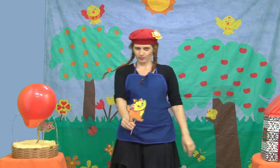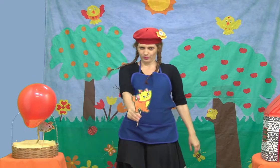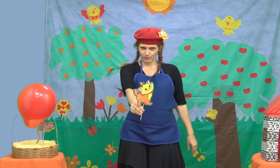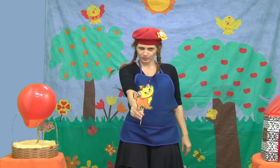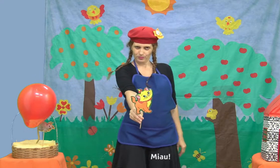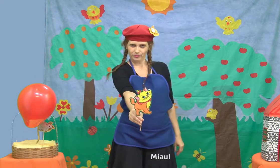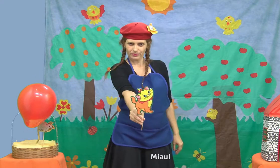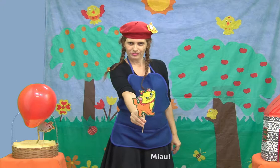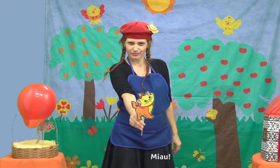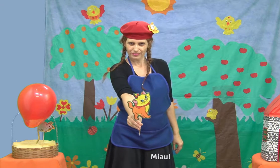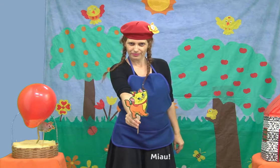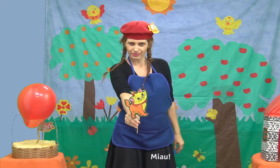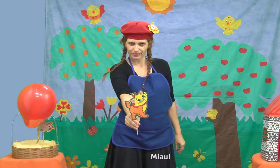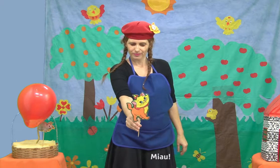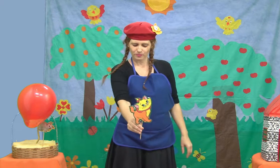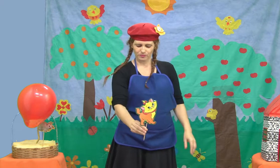que a all